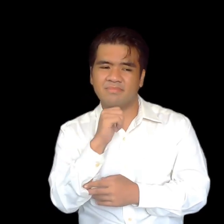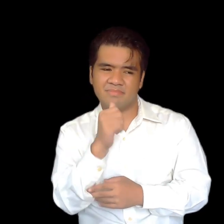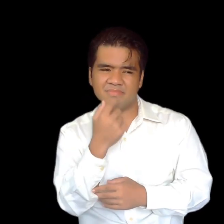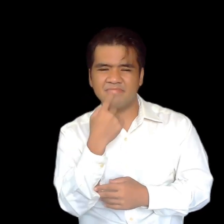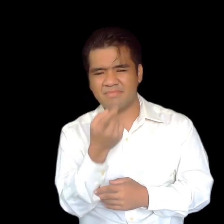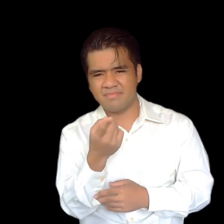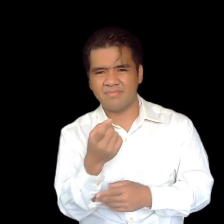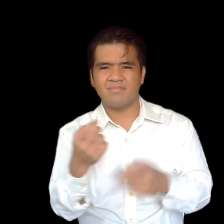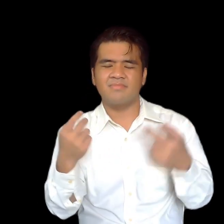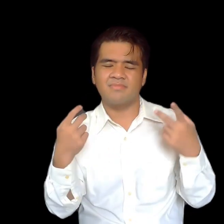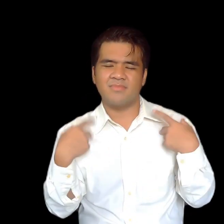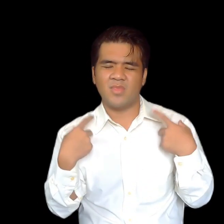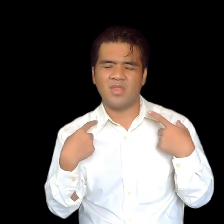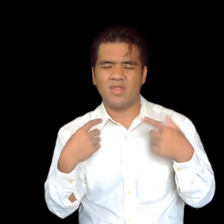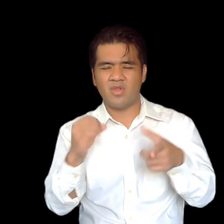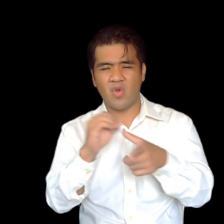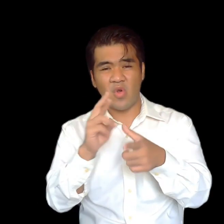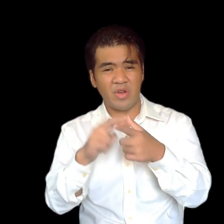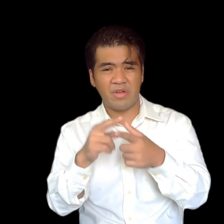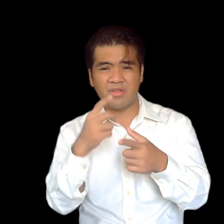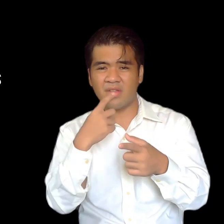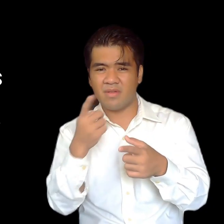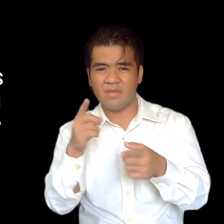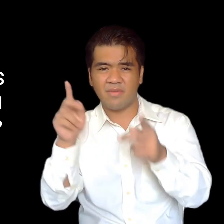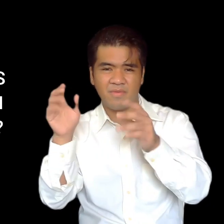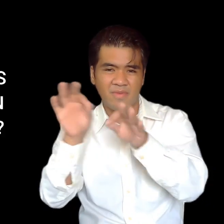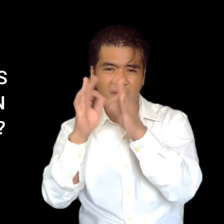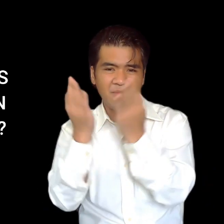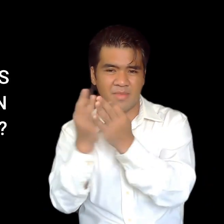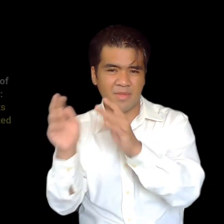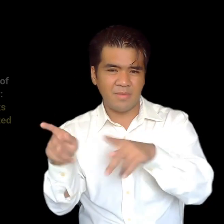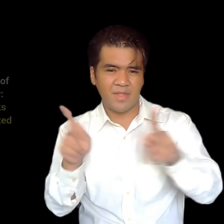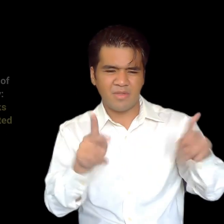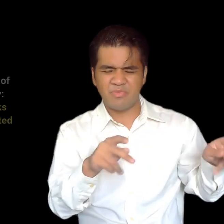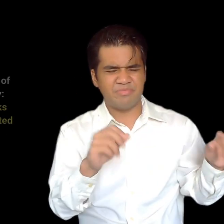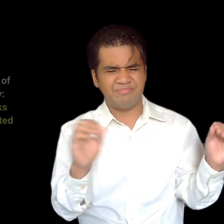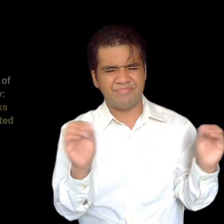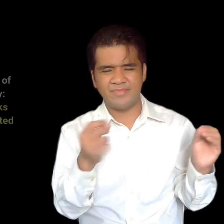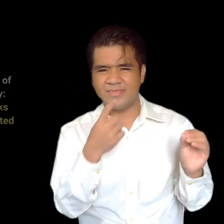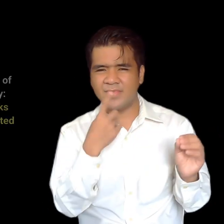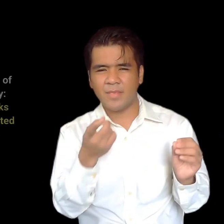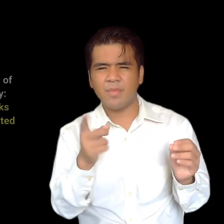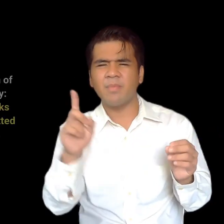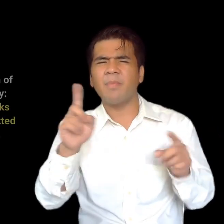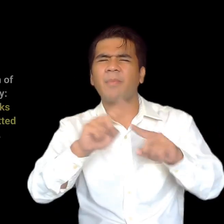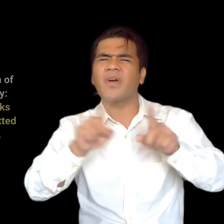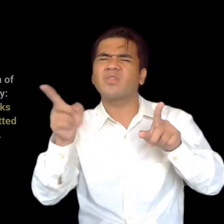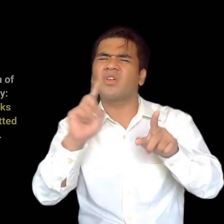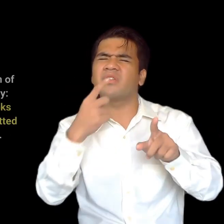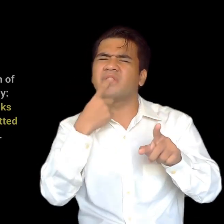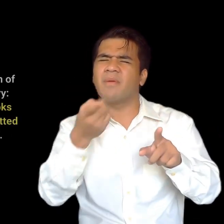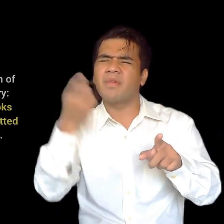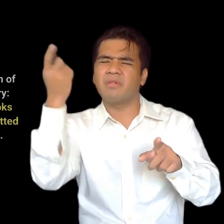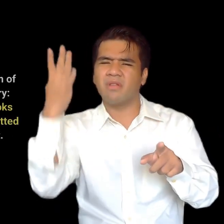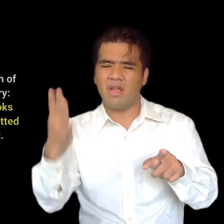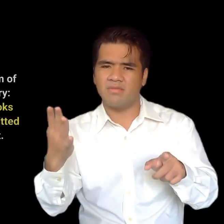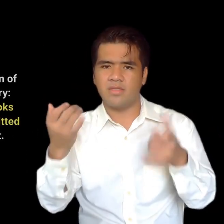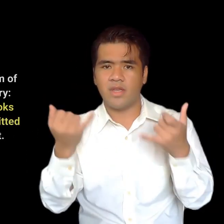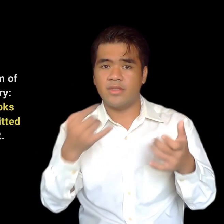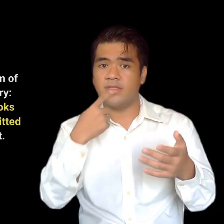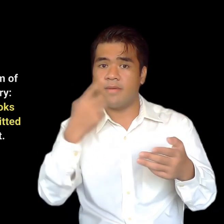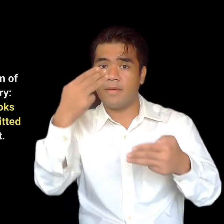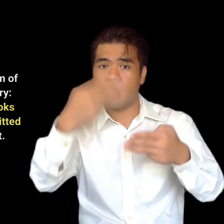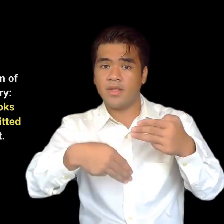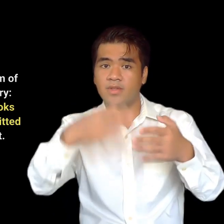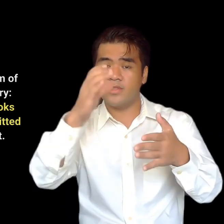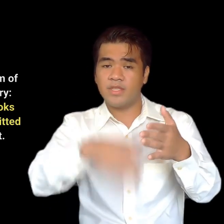ano kaya ang masasabi ng ating Panginoong Jesus tungkol sa topic na ito? Basahin natin sa Mateo chapter 5 verse